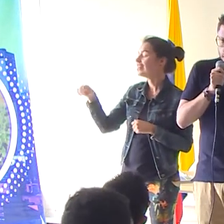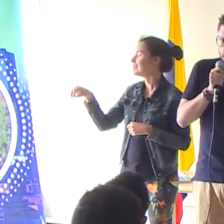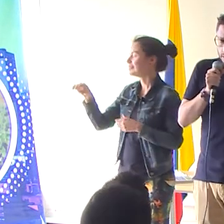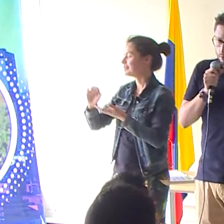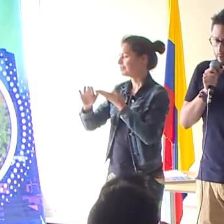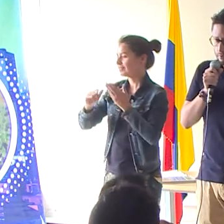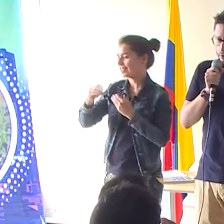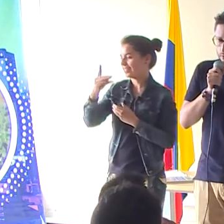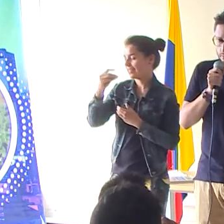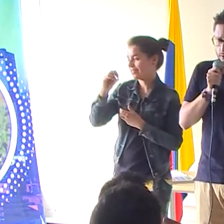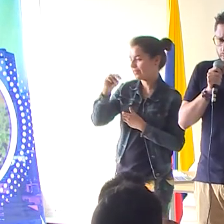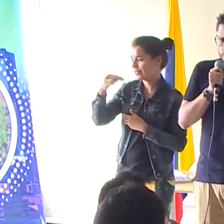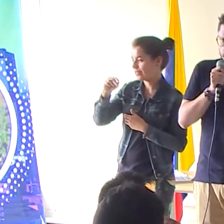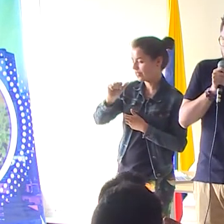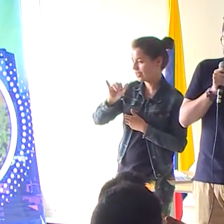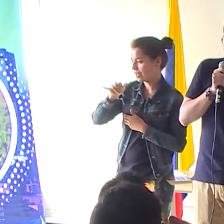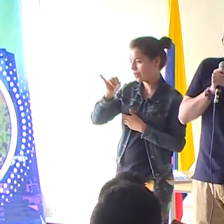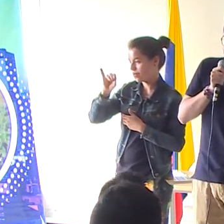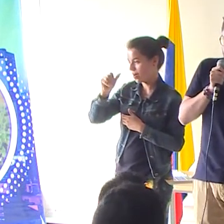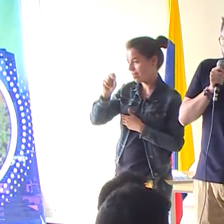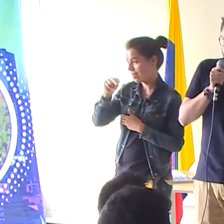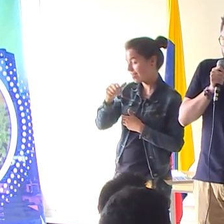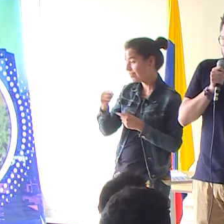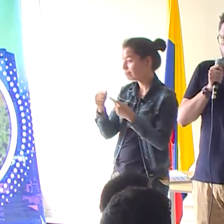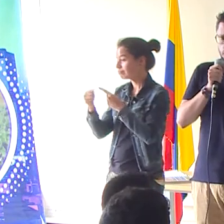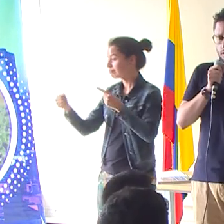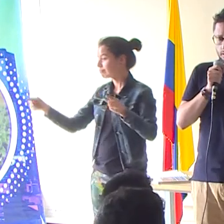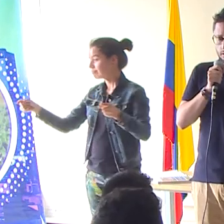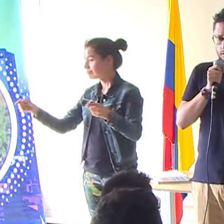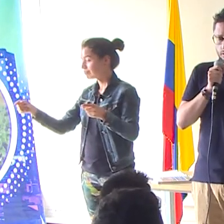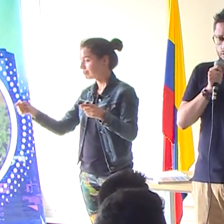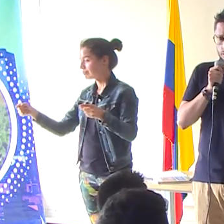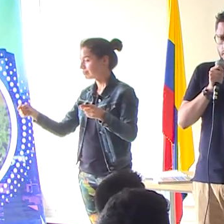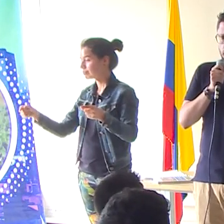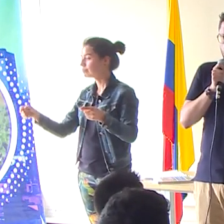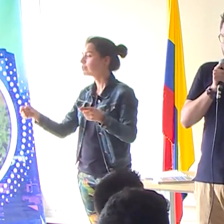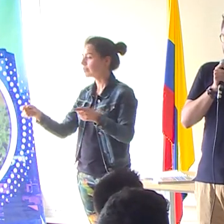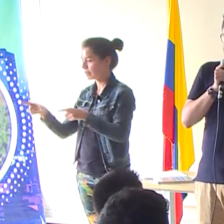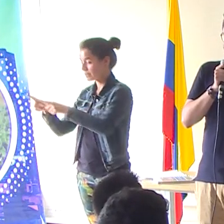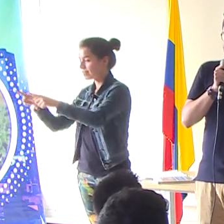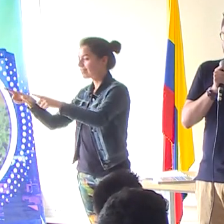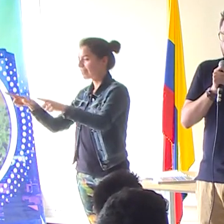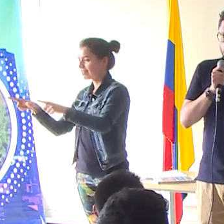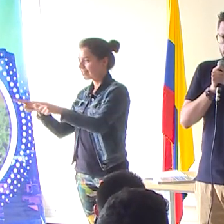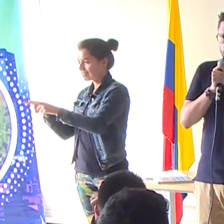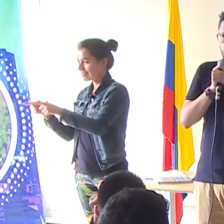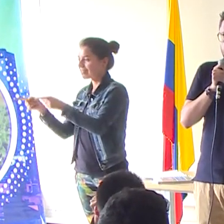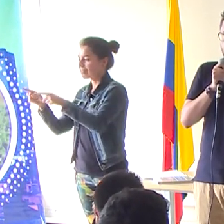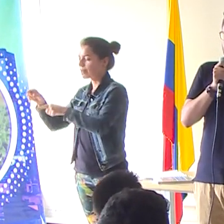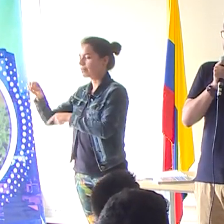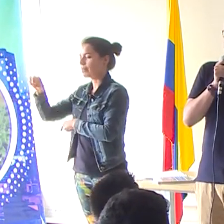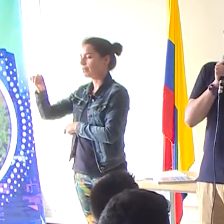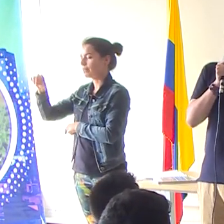eso tiene que ver con el proceso de metropolización pero yo creo que no se consolidará una metrópoli en la medida en que seamos